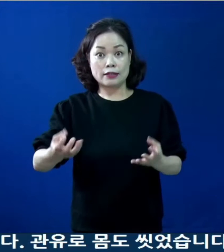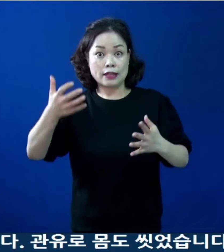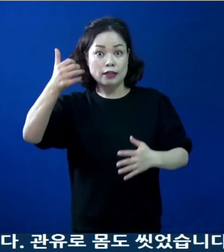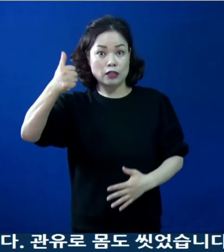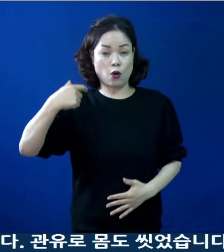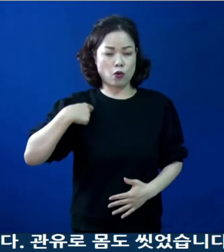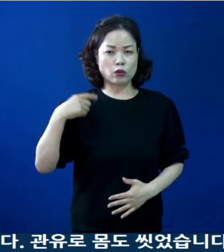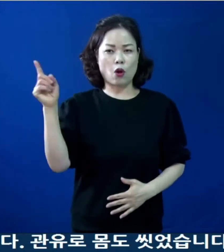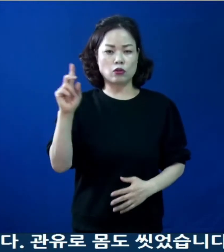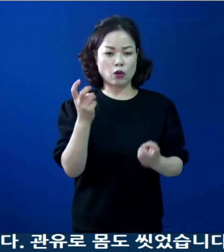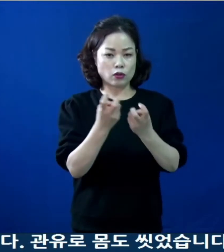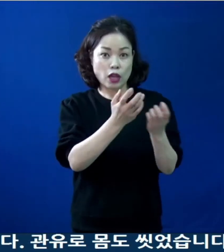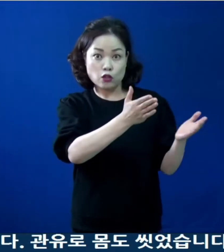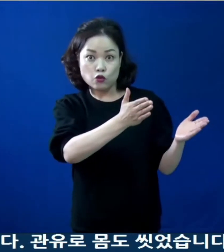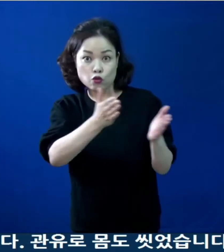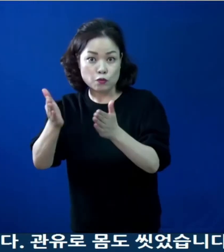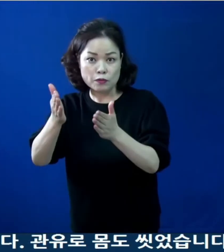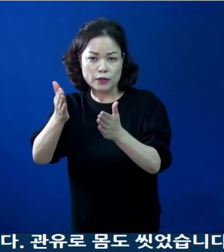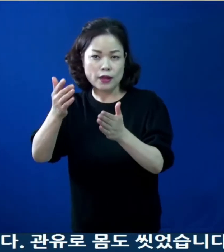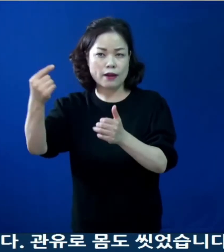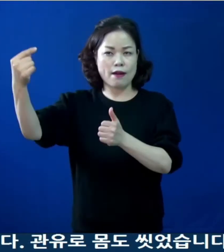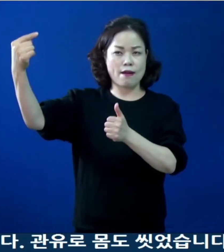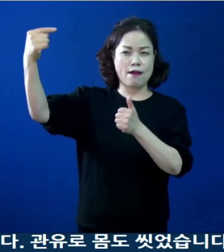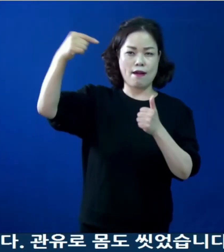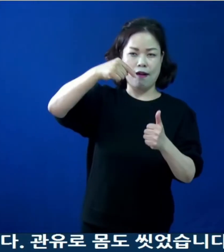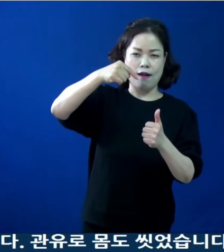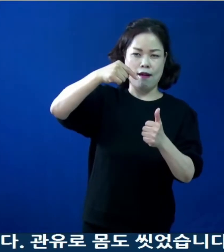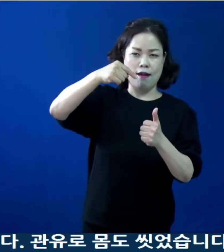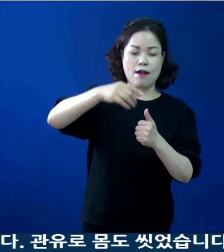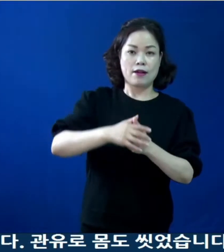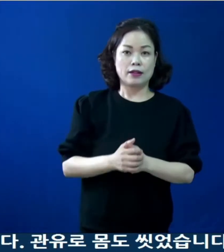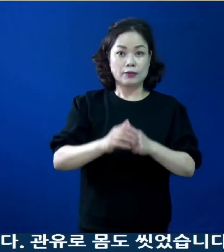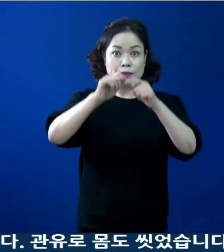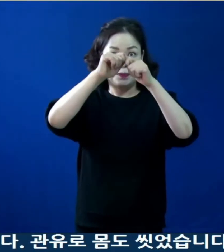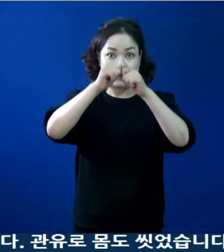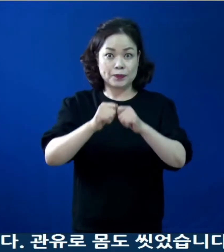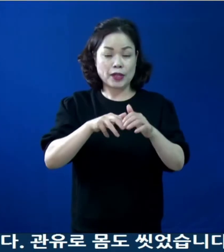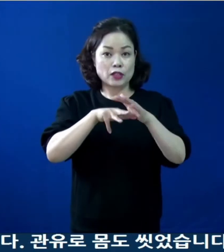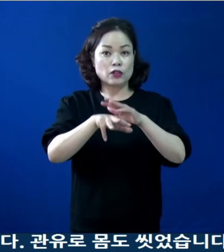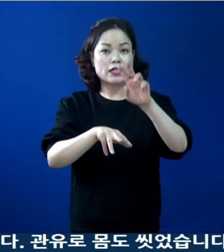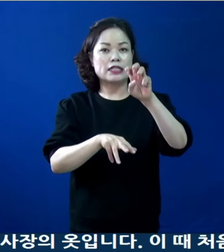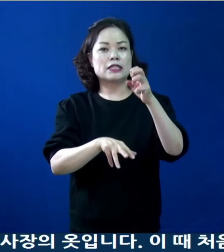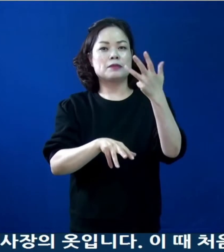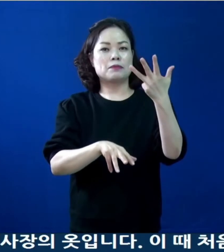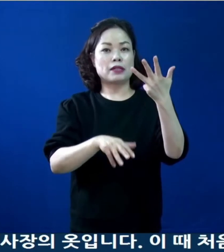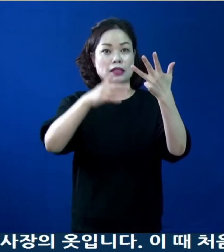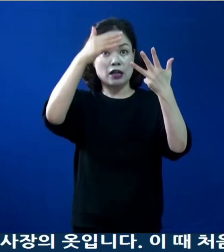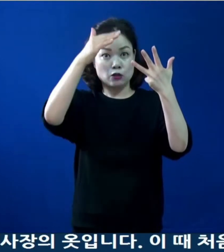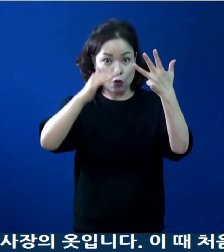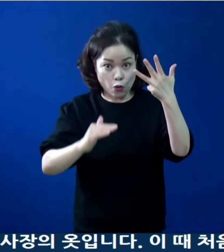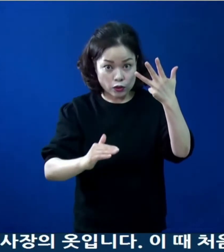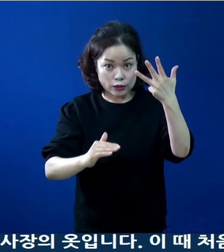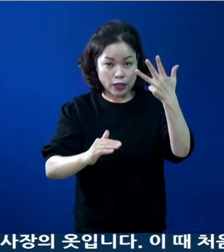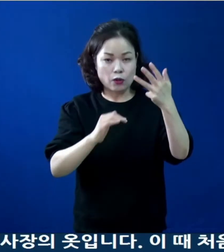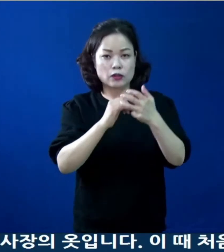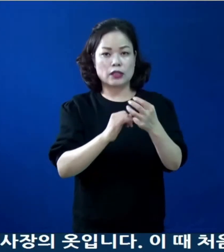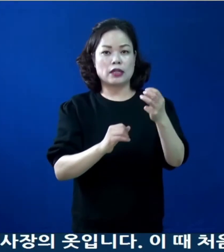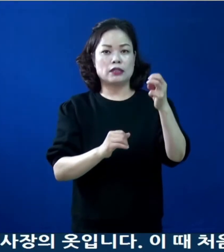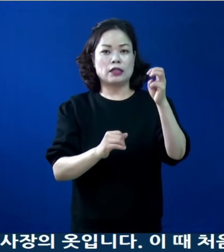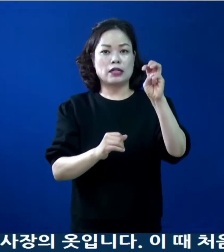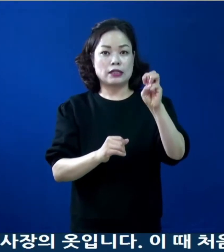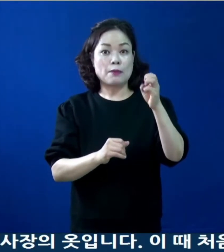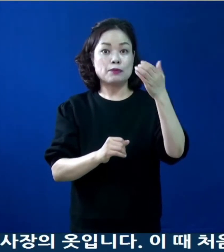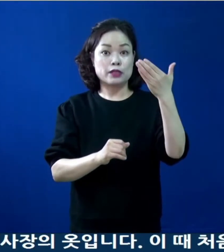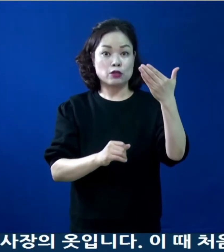어떻게 준비하라라는 이 계시가 상세하게 나와 있습니다. 출애굽기 28장 내내 그 계시가 있고요,